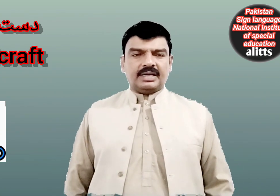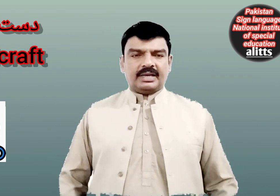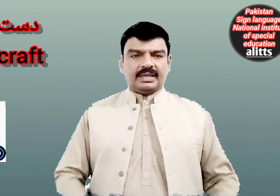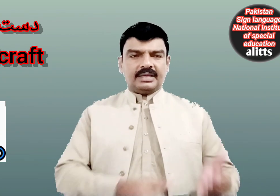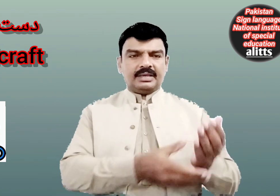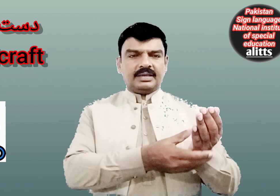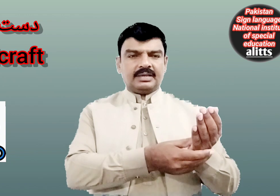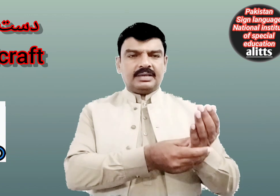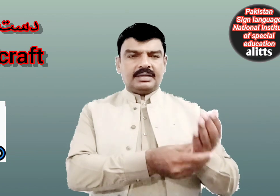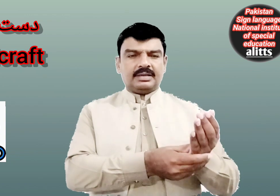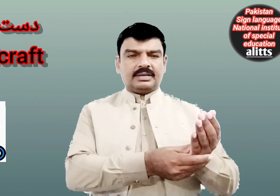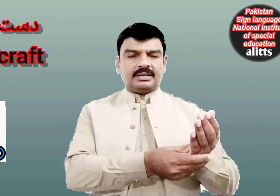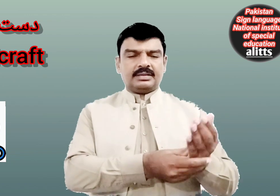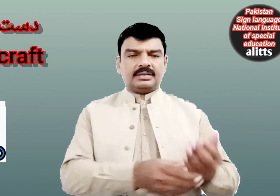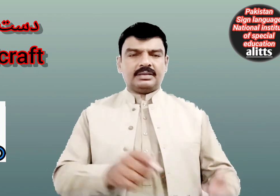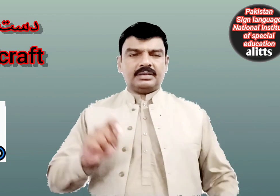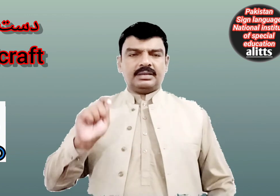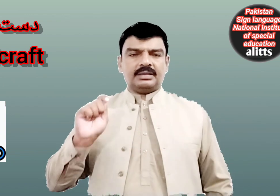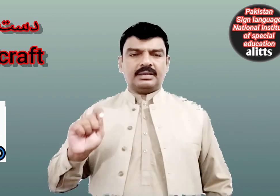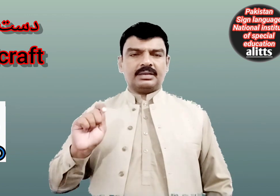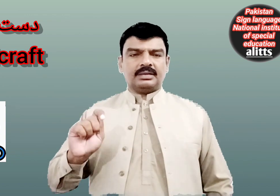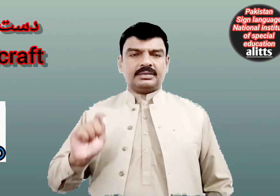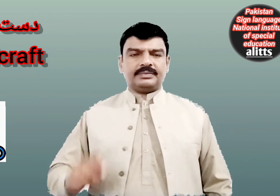दस्तकारी, हाथ काम।